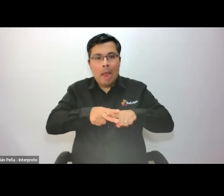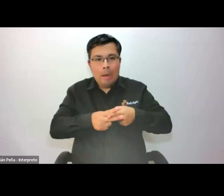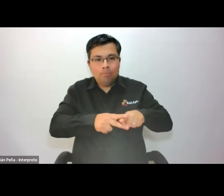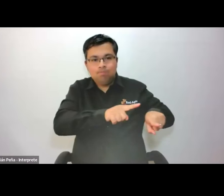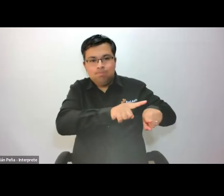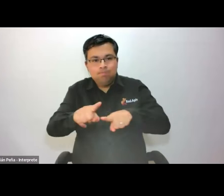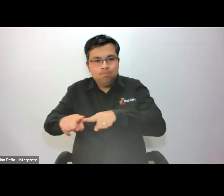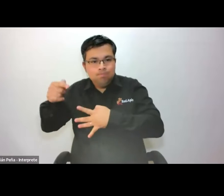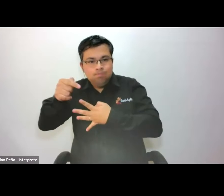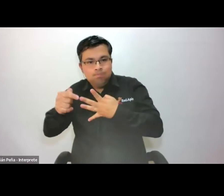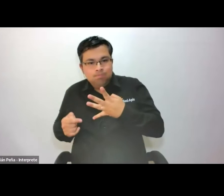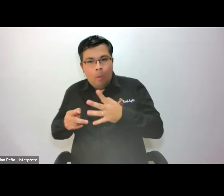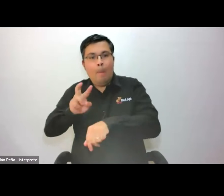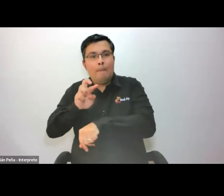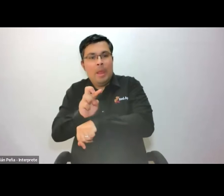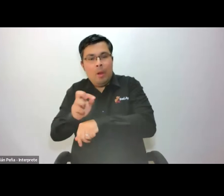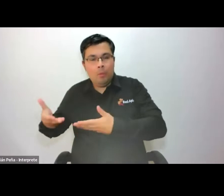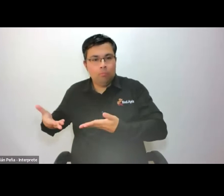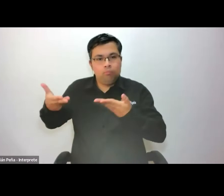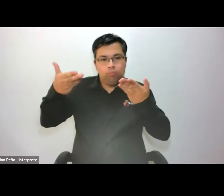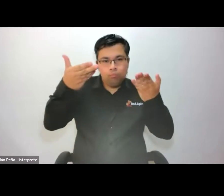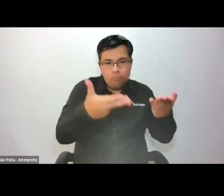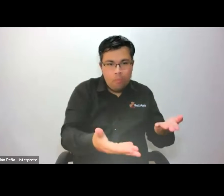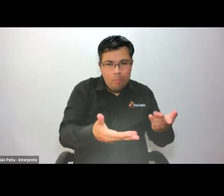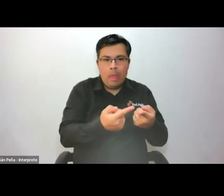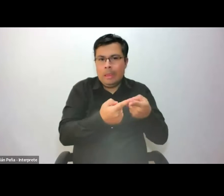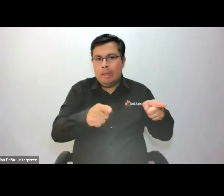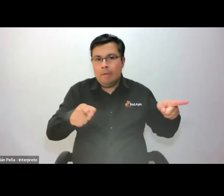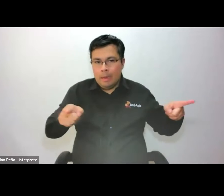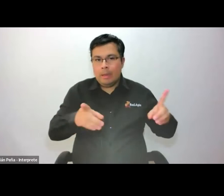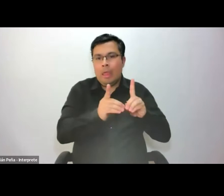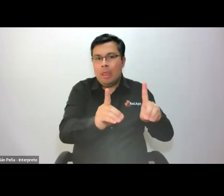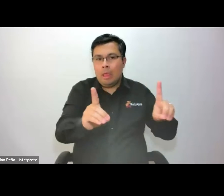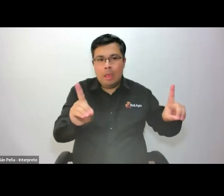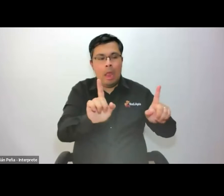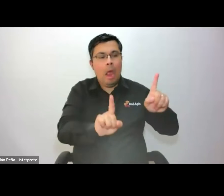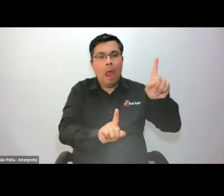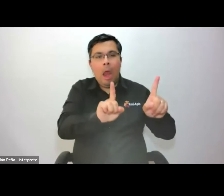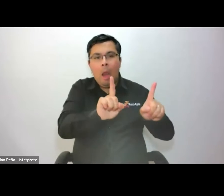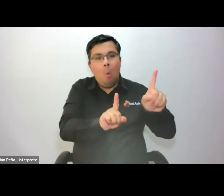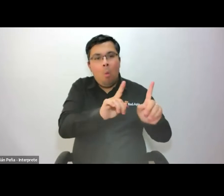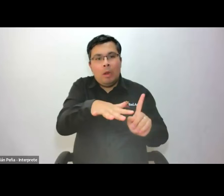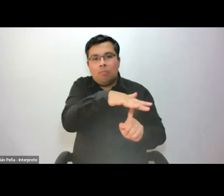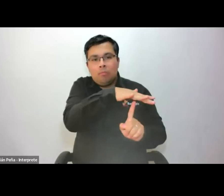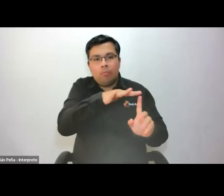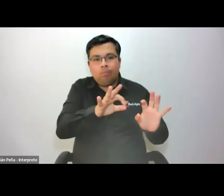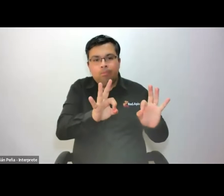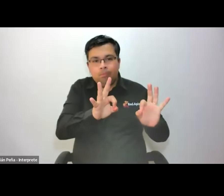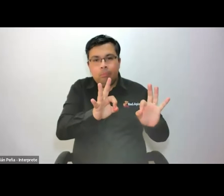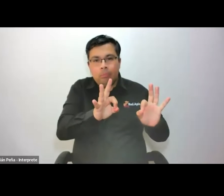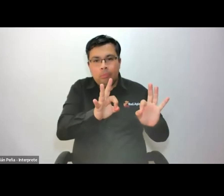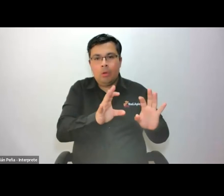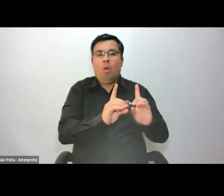diferentes, diversificados, en algunos casos con cierta flexibilidad, dado que se